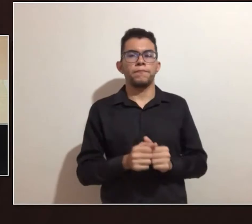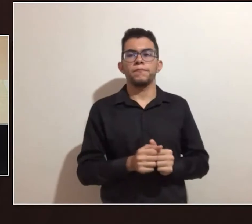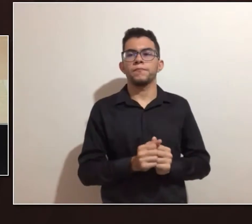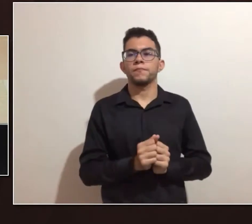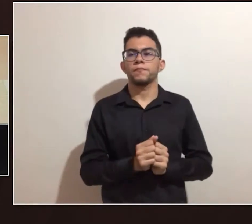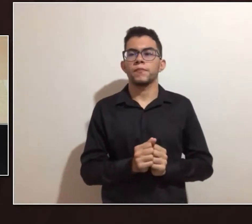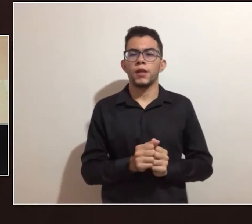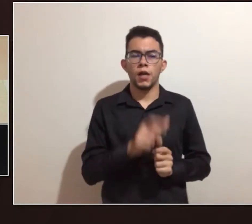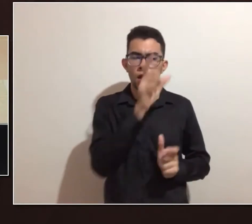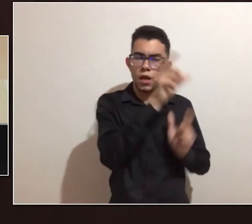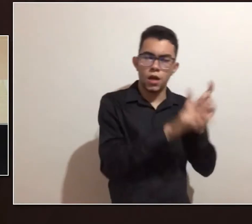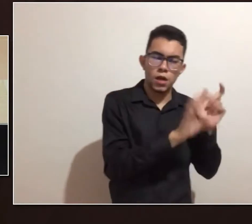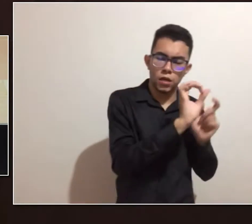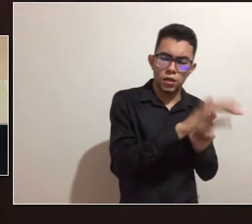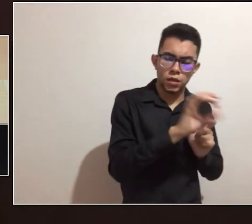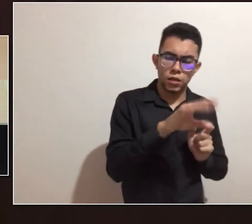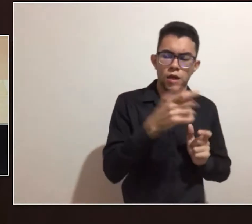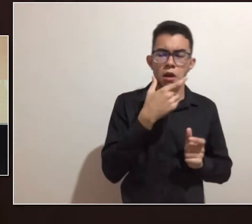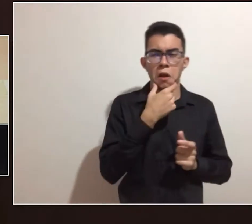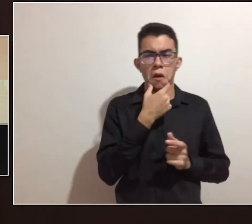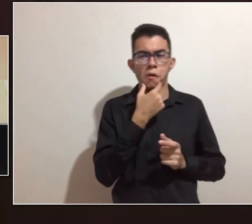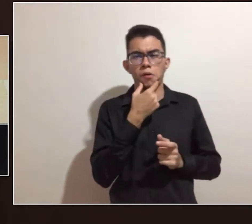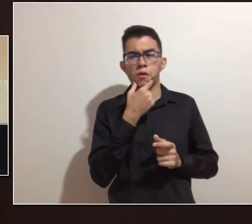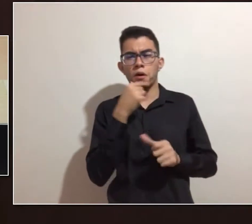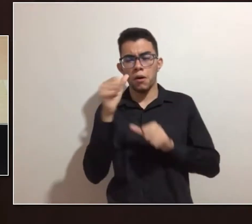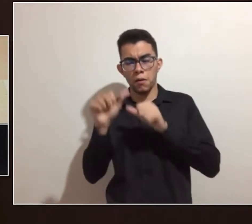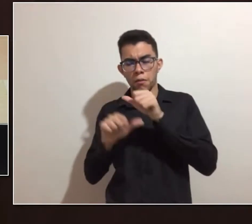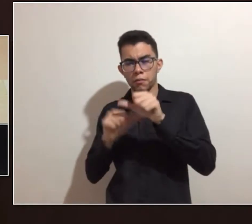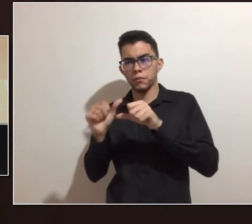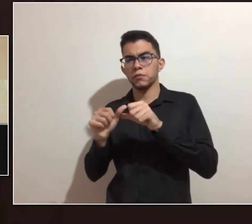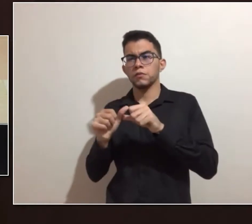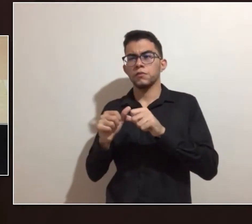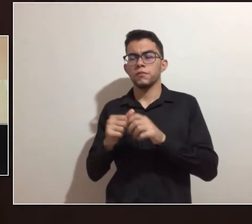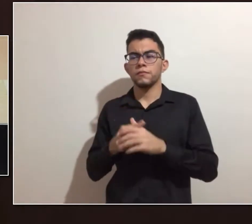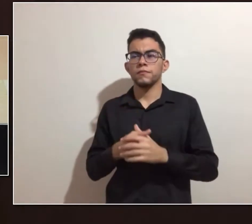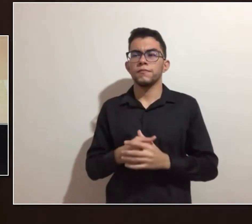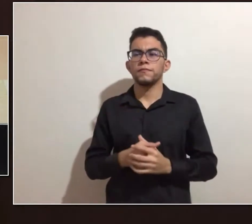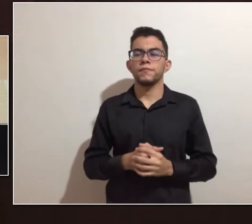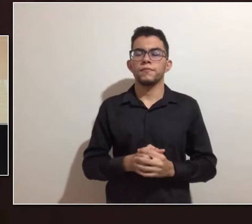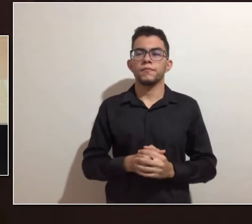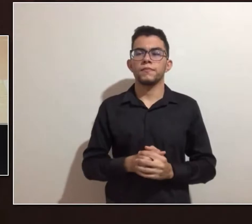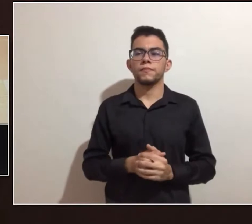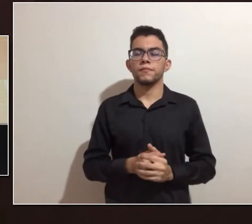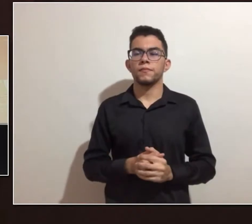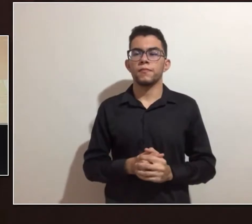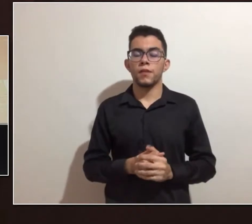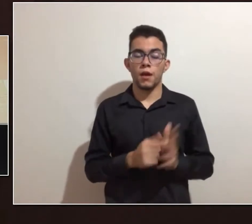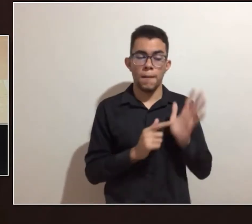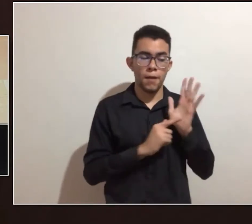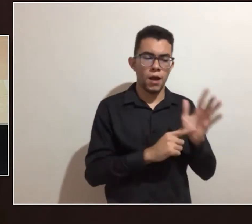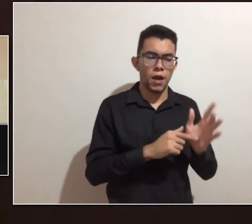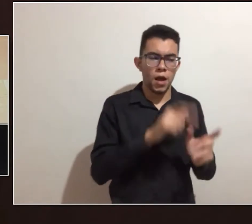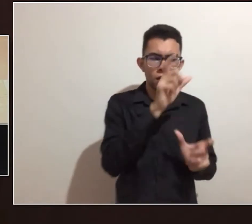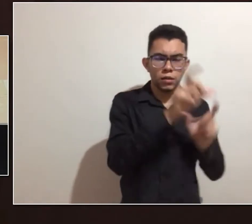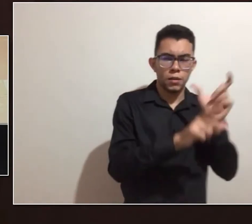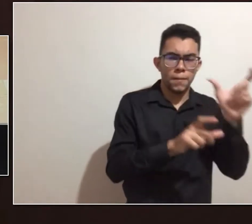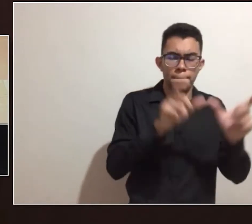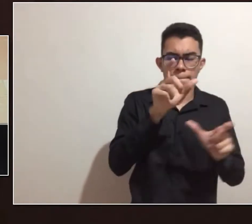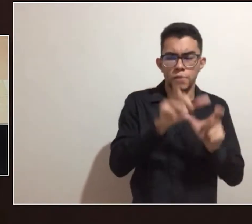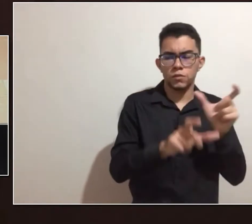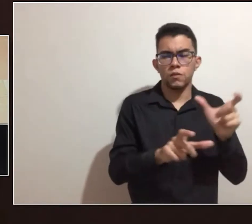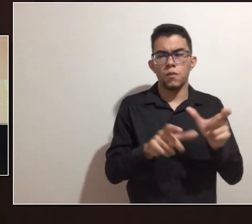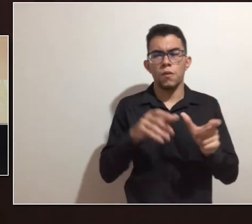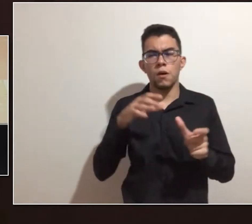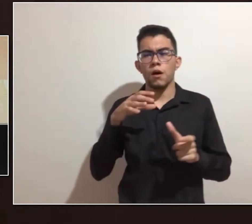aqui fala, versículo 8, e como os ouvimos falar, cada um em nossa própria língua materna, né? Aí